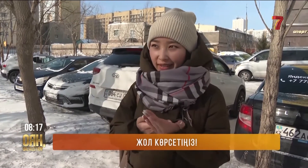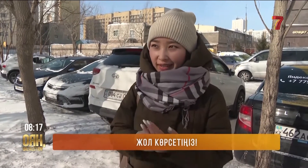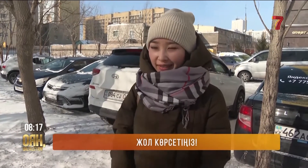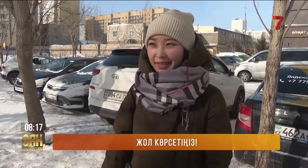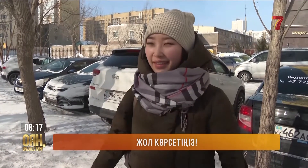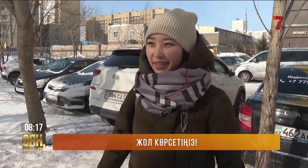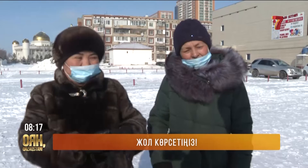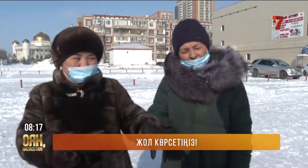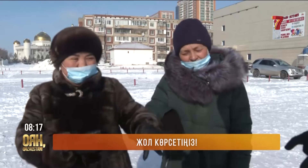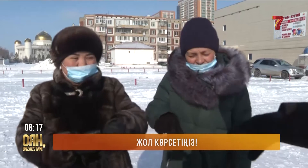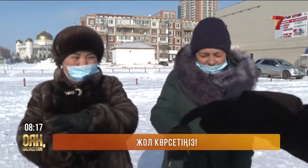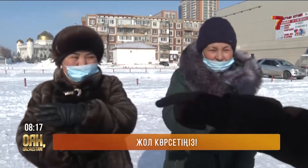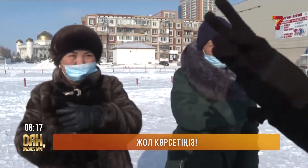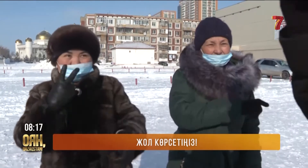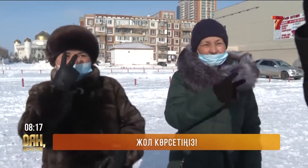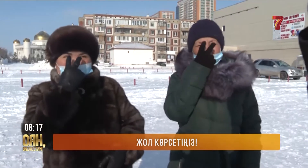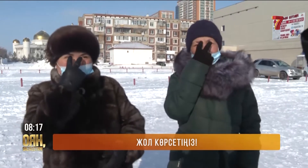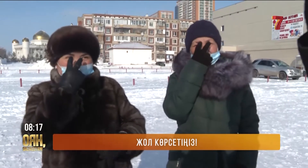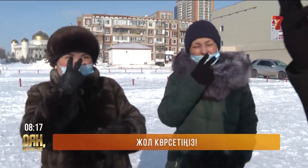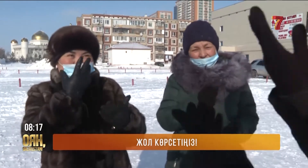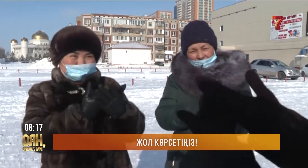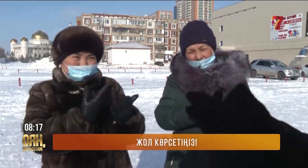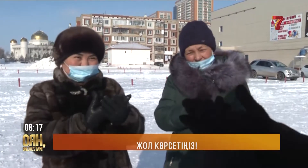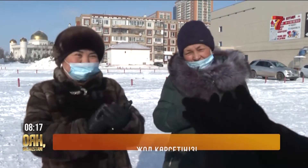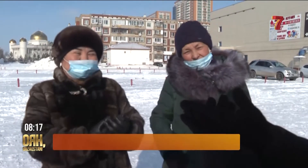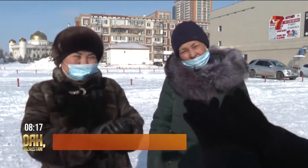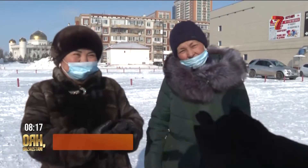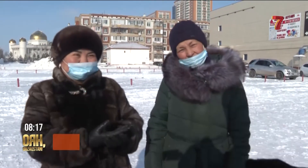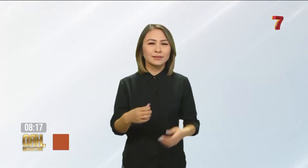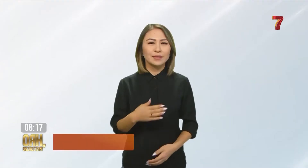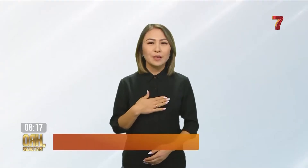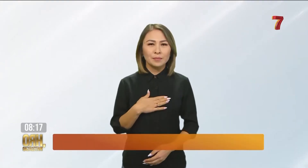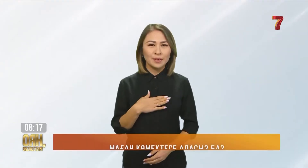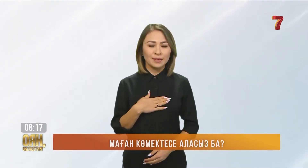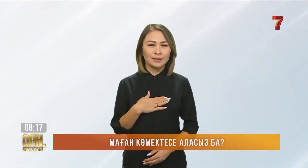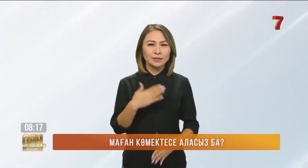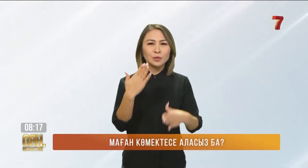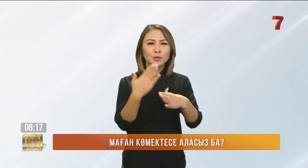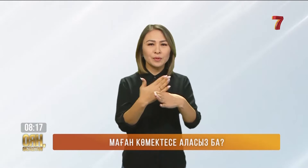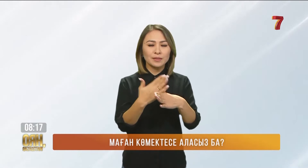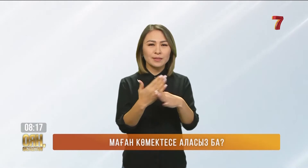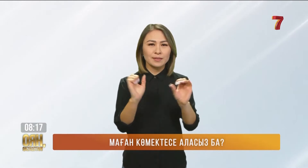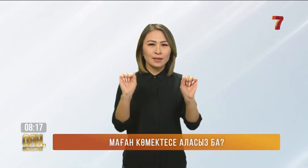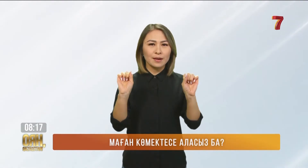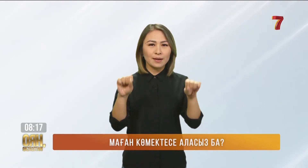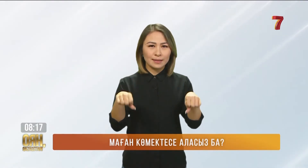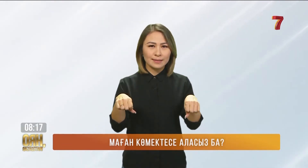Aha, dros. Жол көрсетіп жібересіз. Aha. Маған көмектесе аласыз